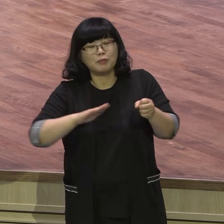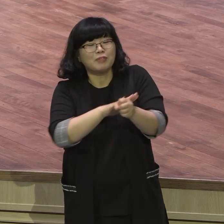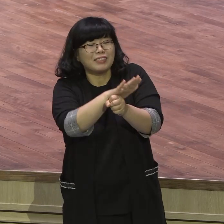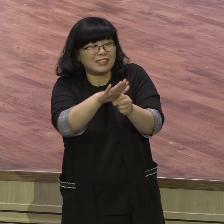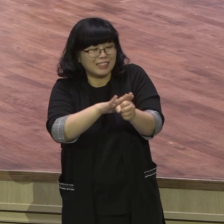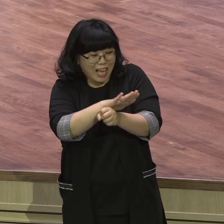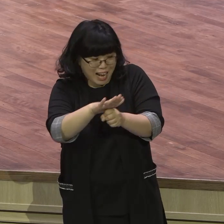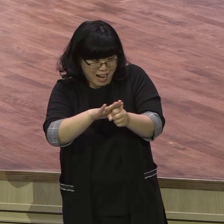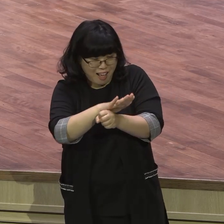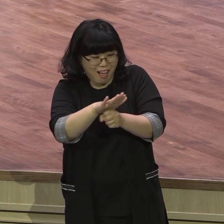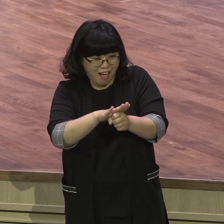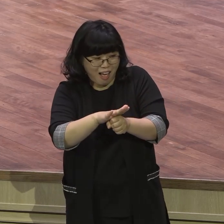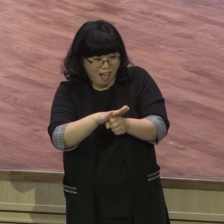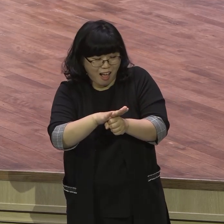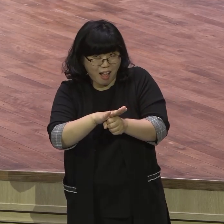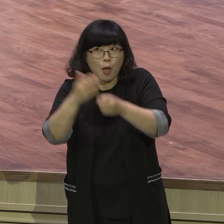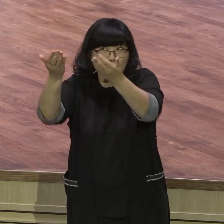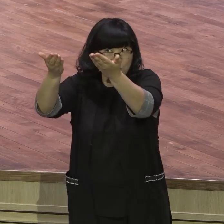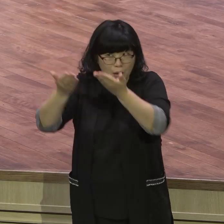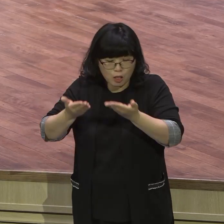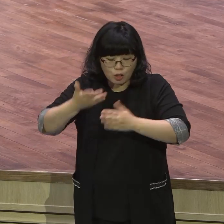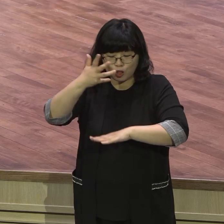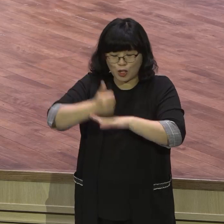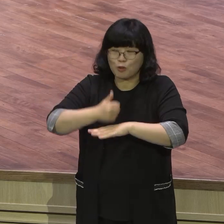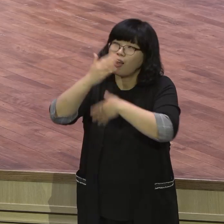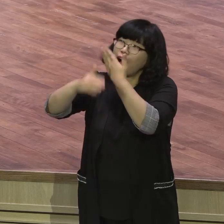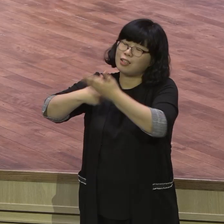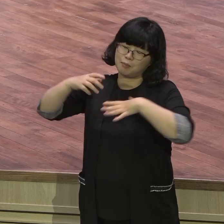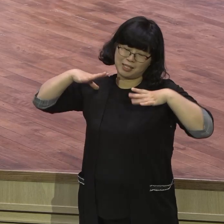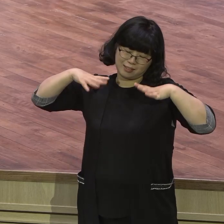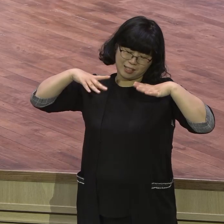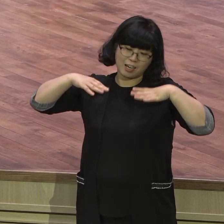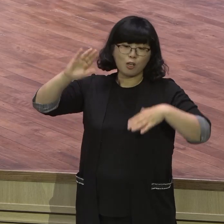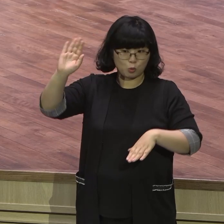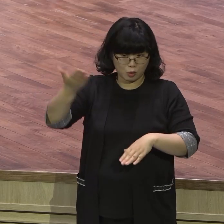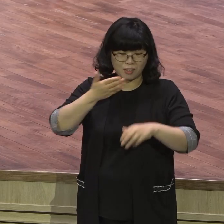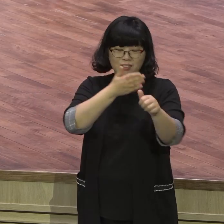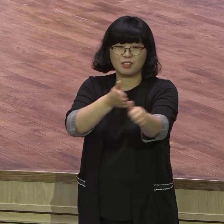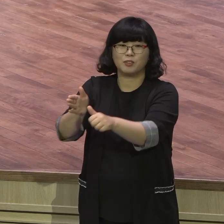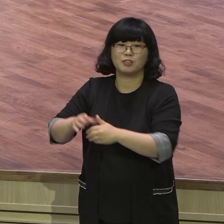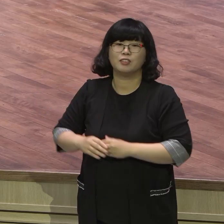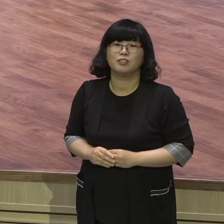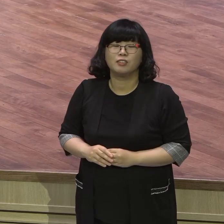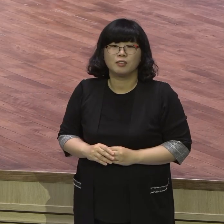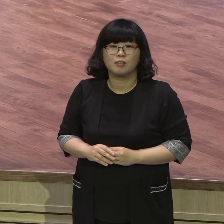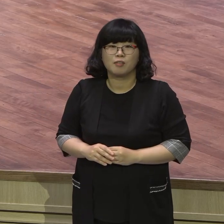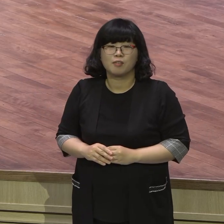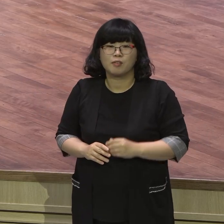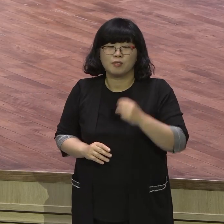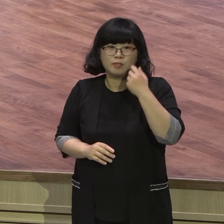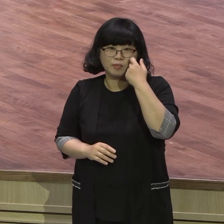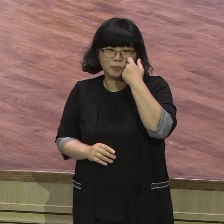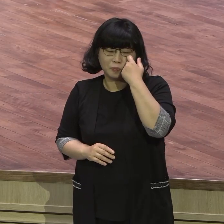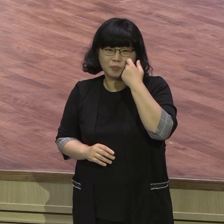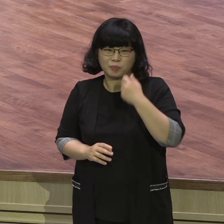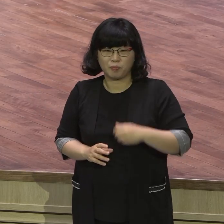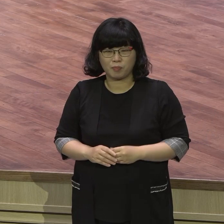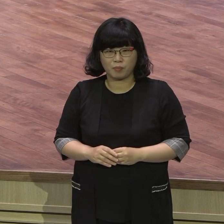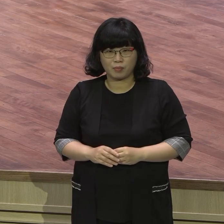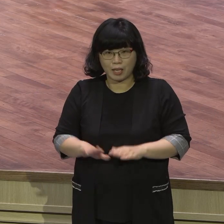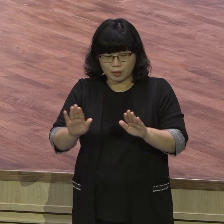자랑거리로 당당해서 이를 제므로 축복합니다 결론입니다 나이가 아주 어린